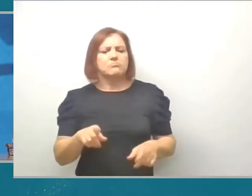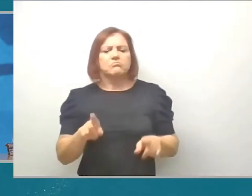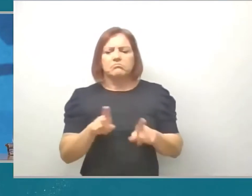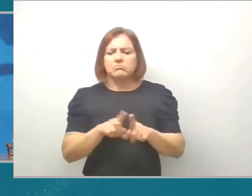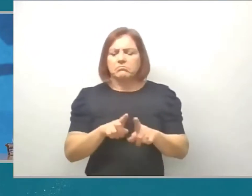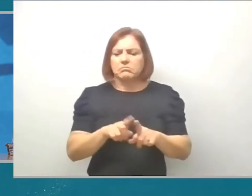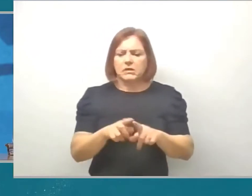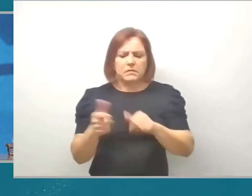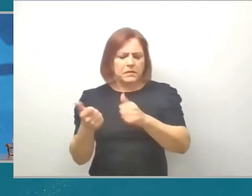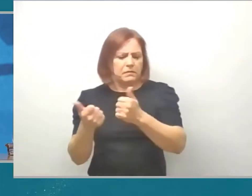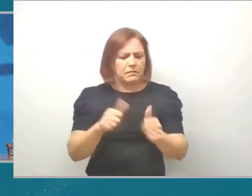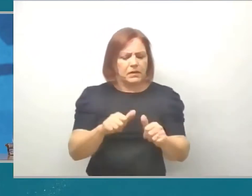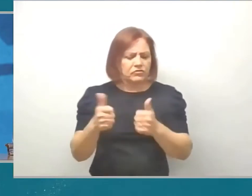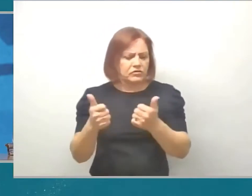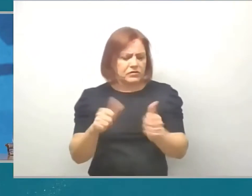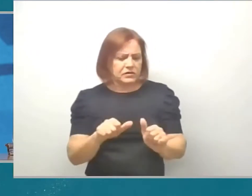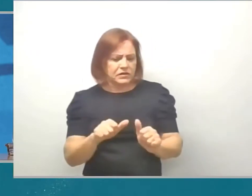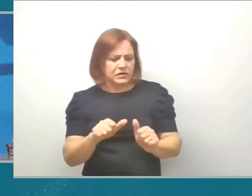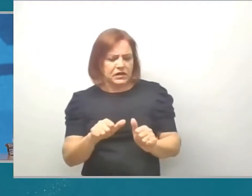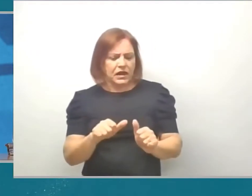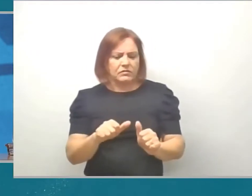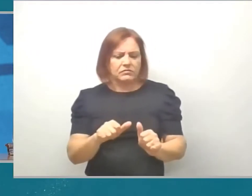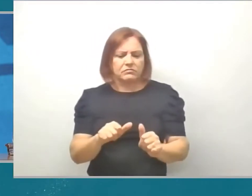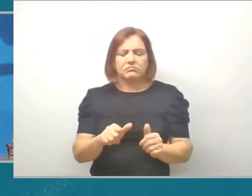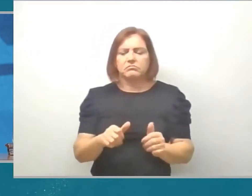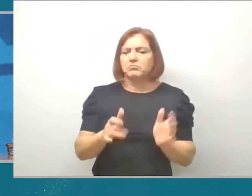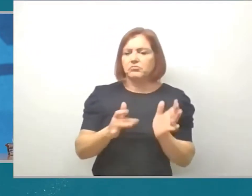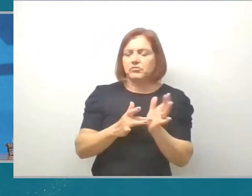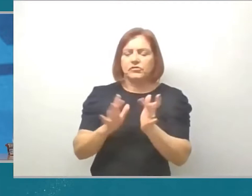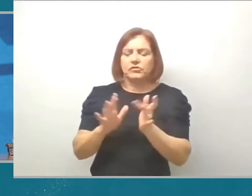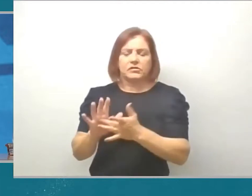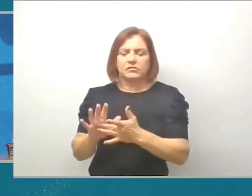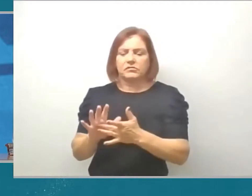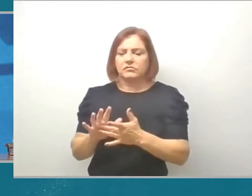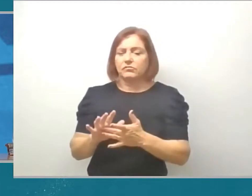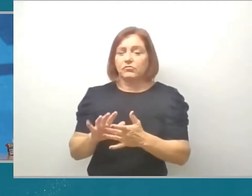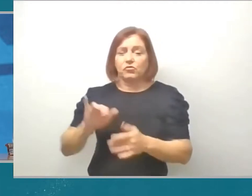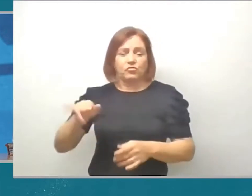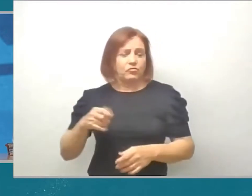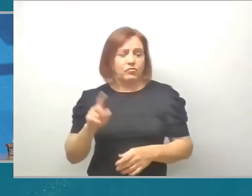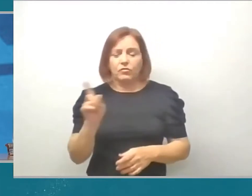registro de que João foi batizado pelo Senhor.